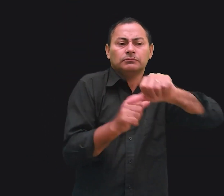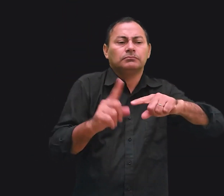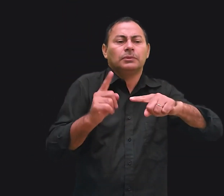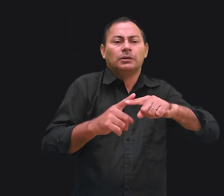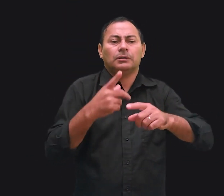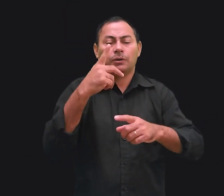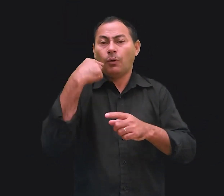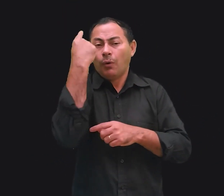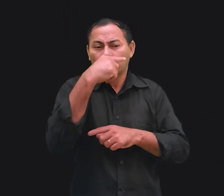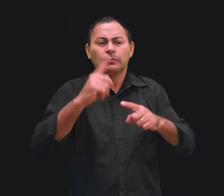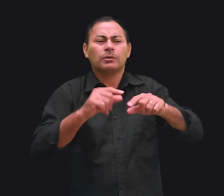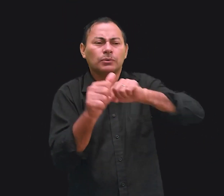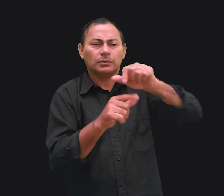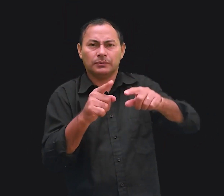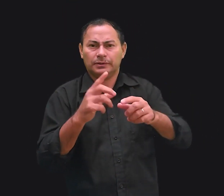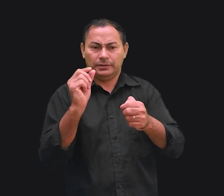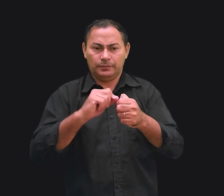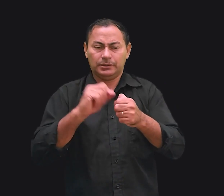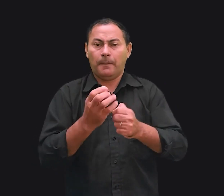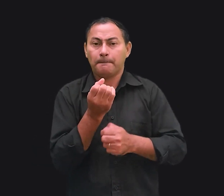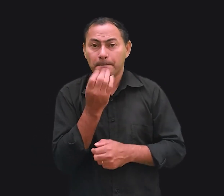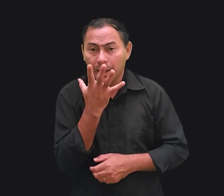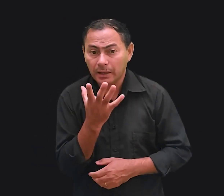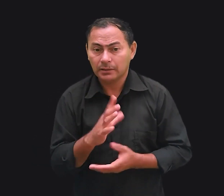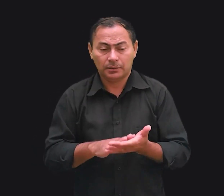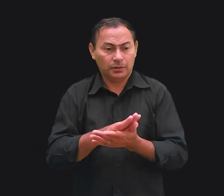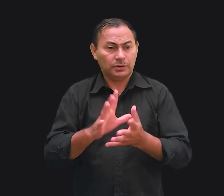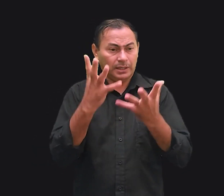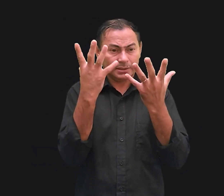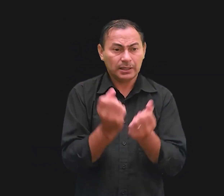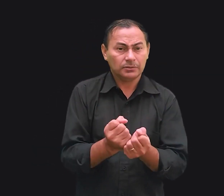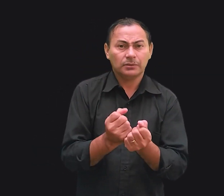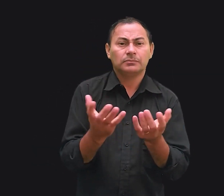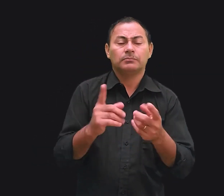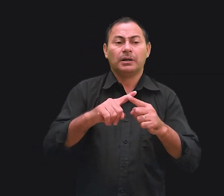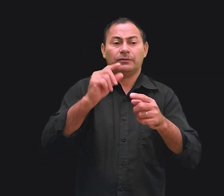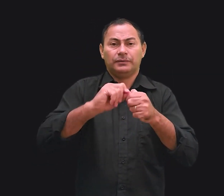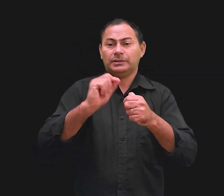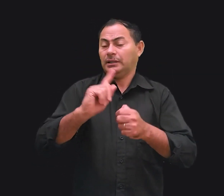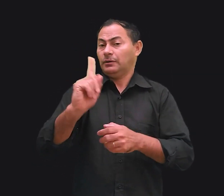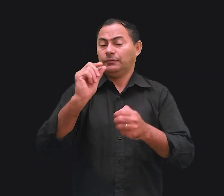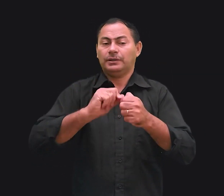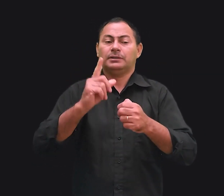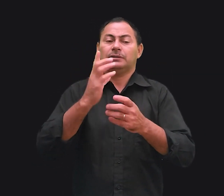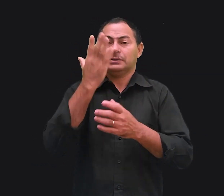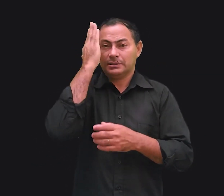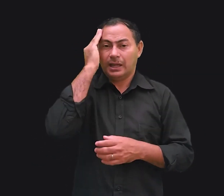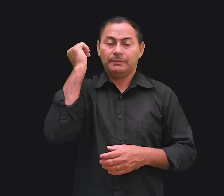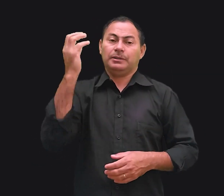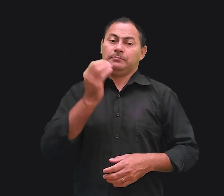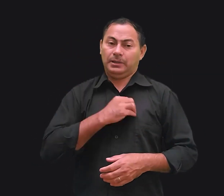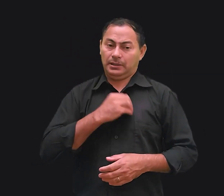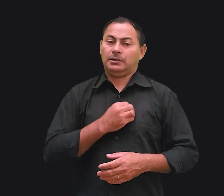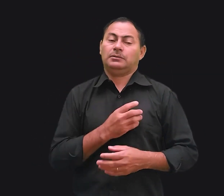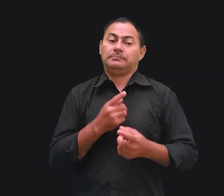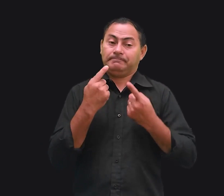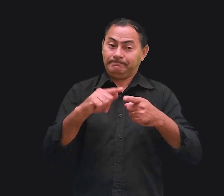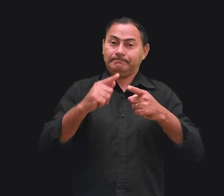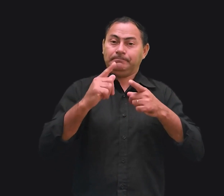se transtornou o teu rosto? Se você fizer o bem, não será aceito? Mas se você não o fizer, saiba que o pecado o